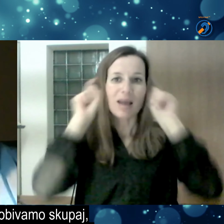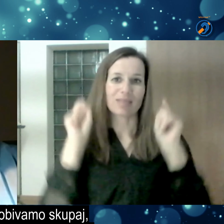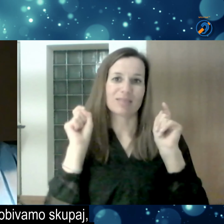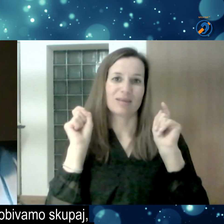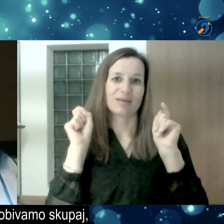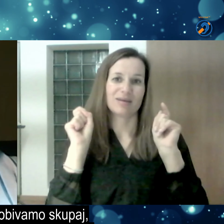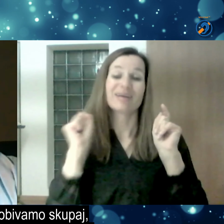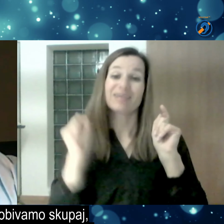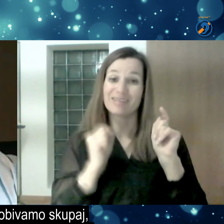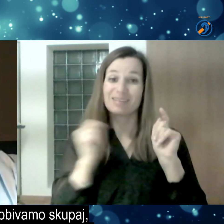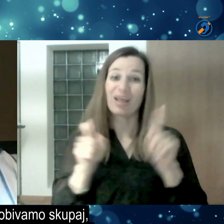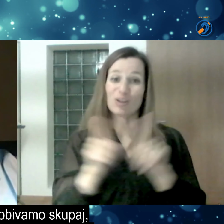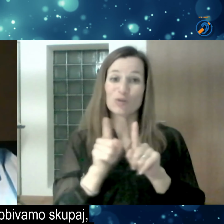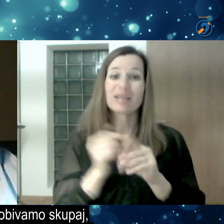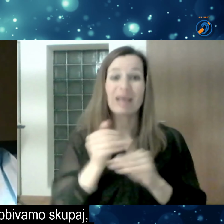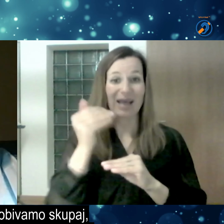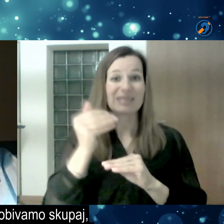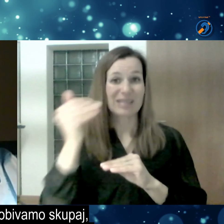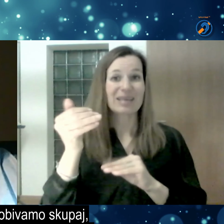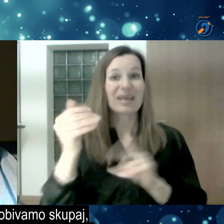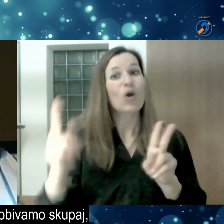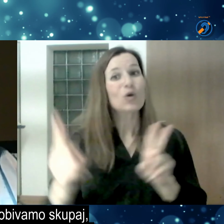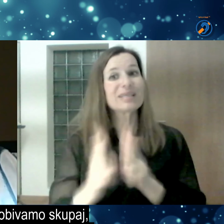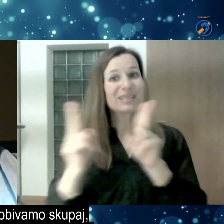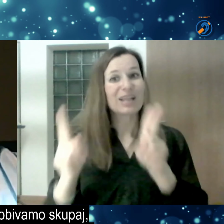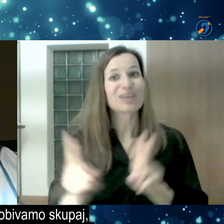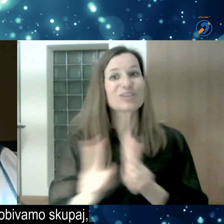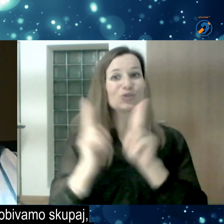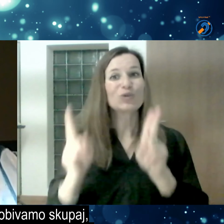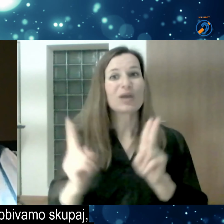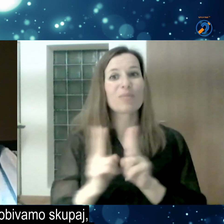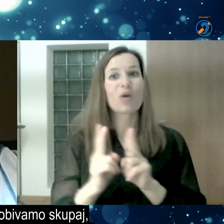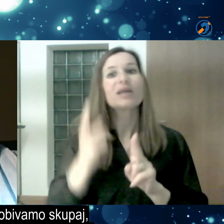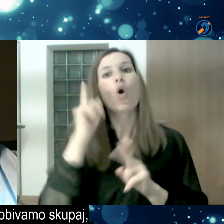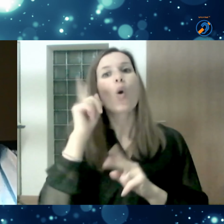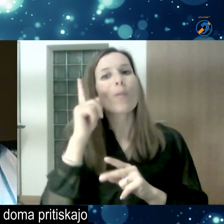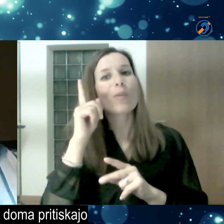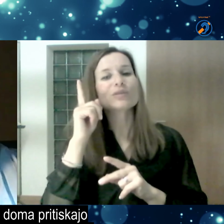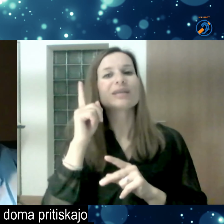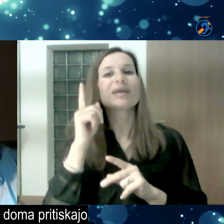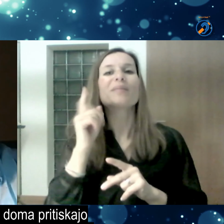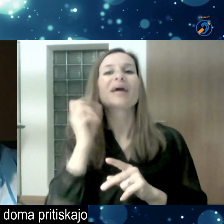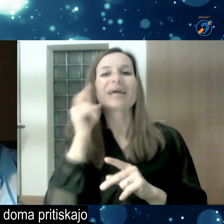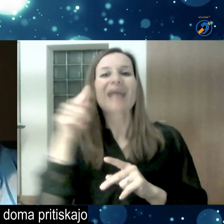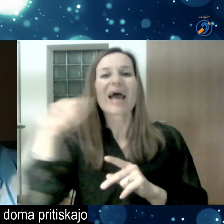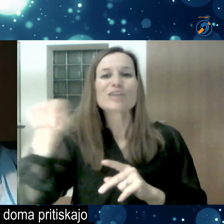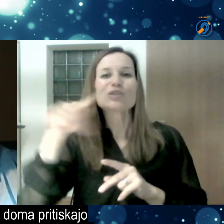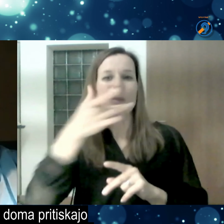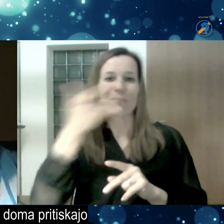jih tudi kasneje, ko se dobivamo skupaj, opominjam, kdaj so brez, pa